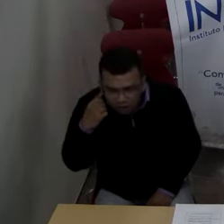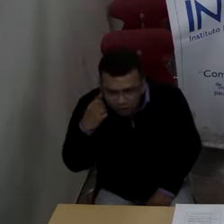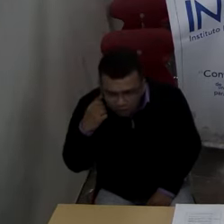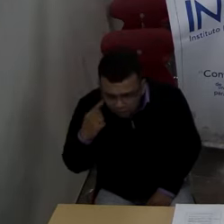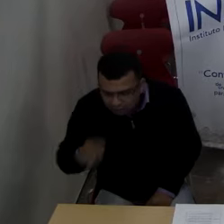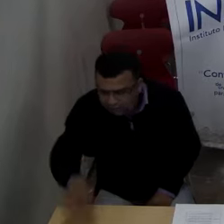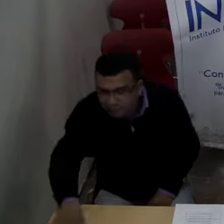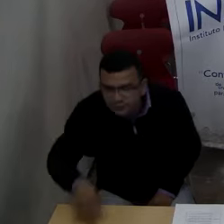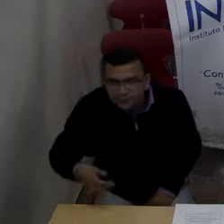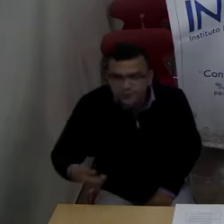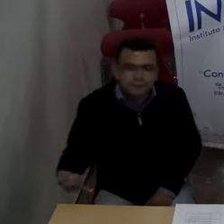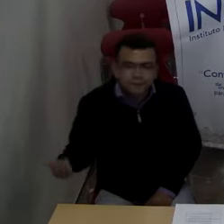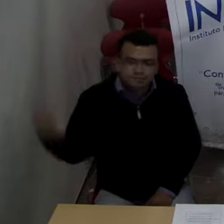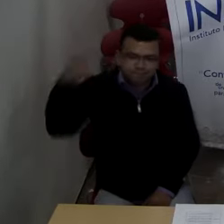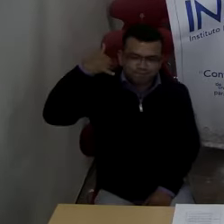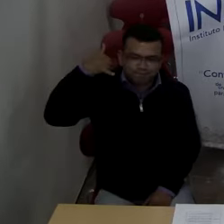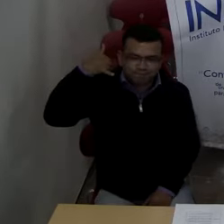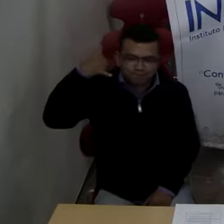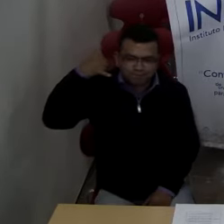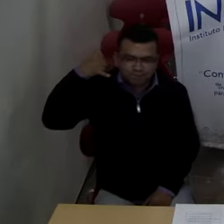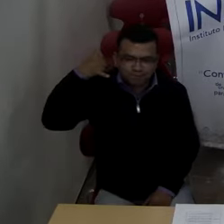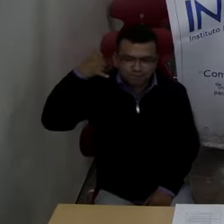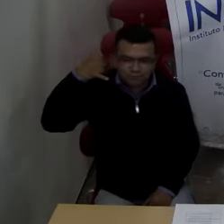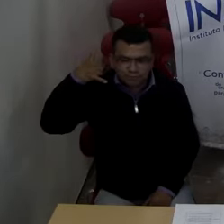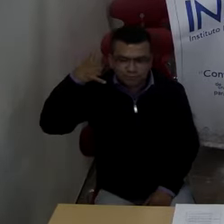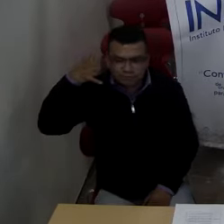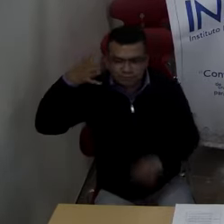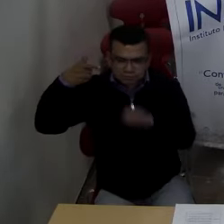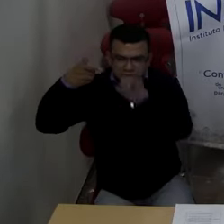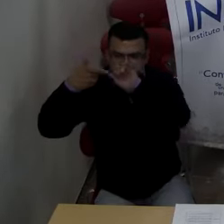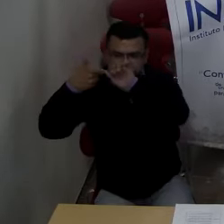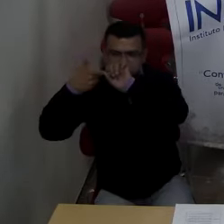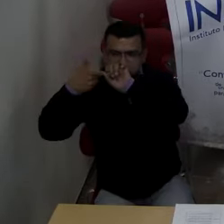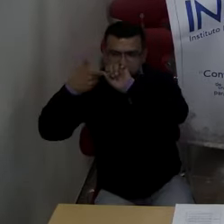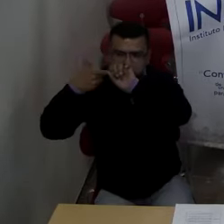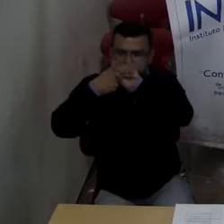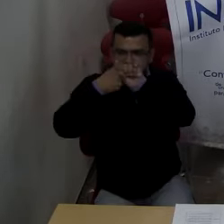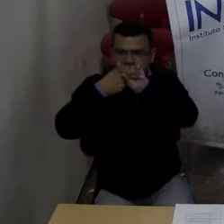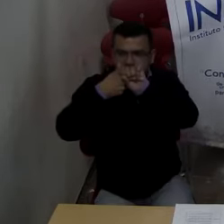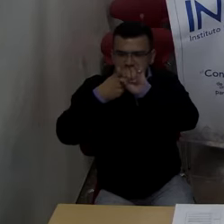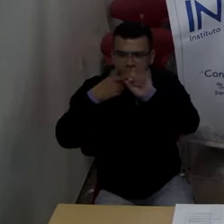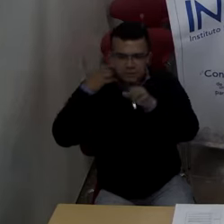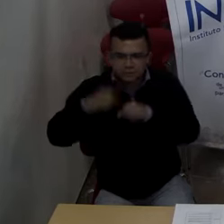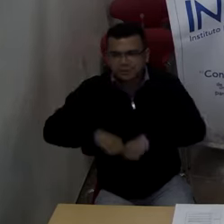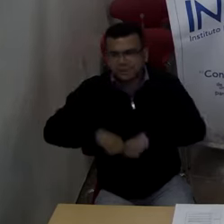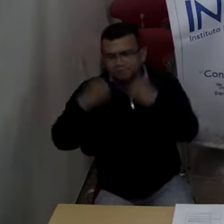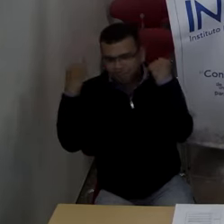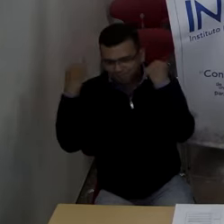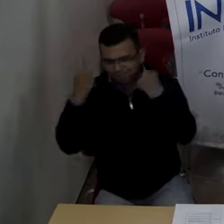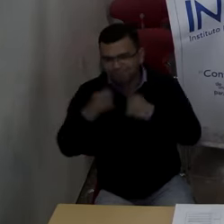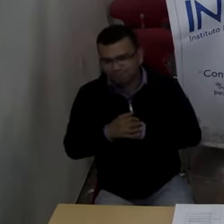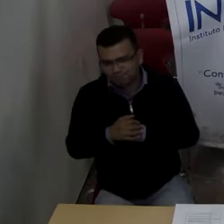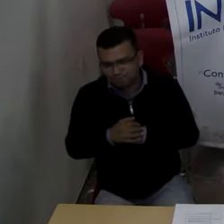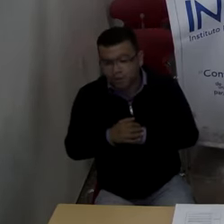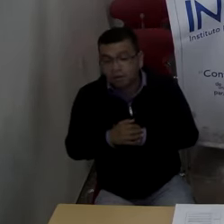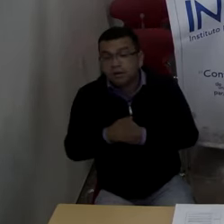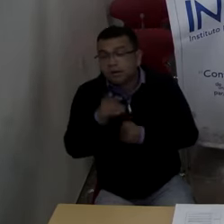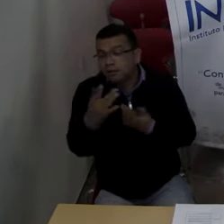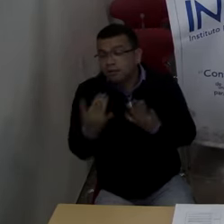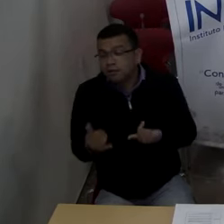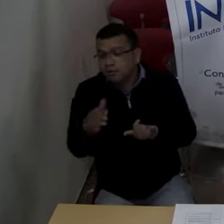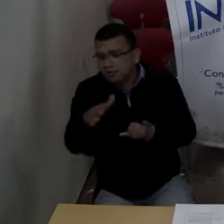continuos. Ahora con esta época de tecnología, a los niños pequeños en primera infancia